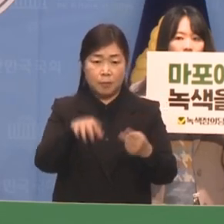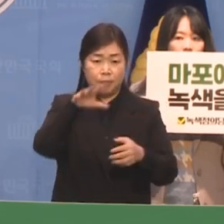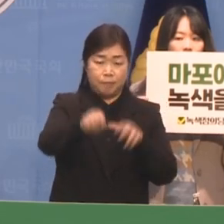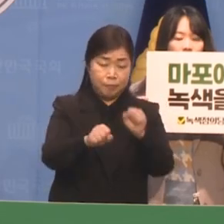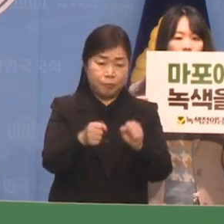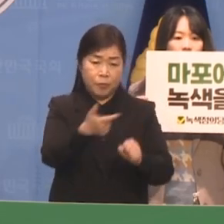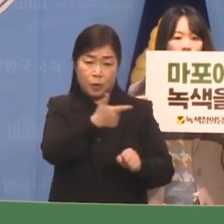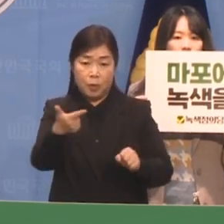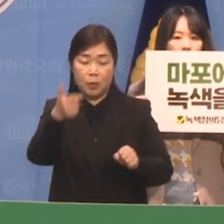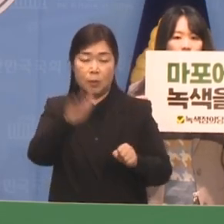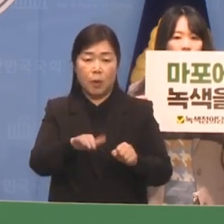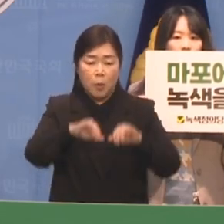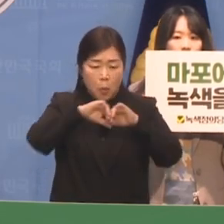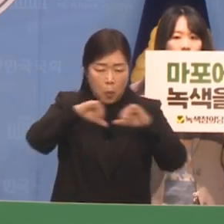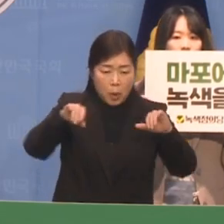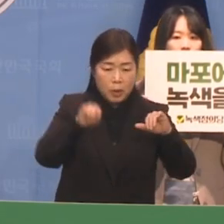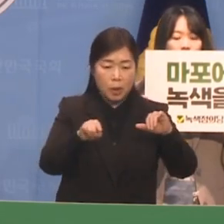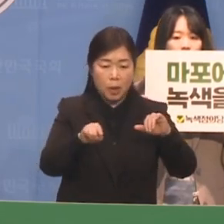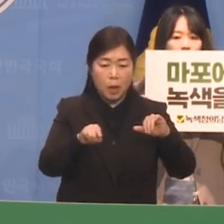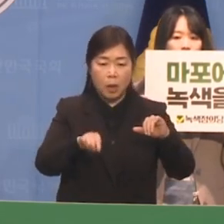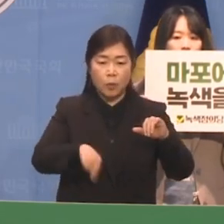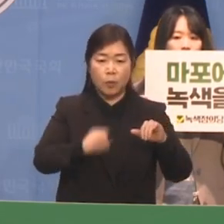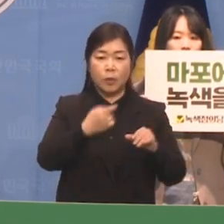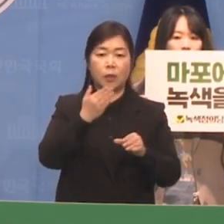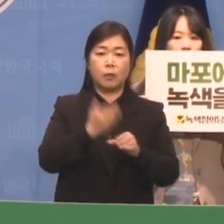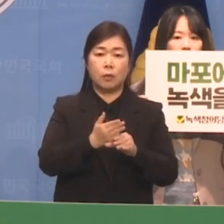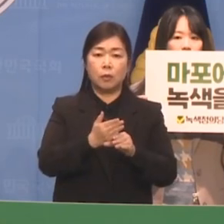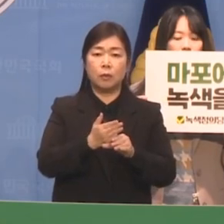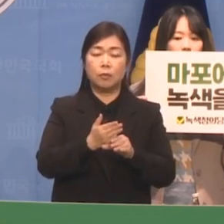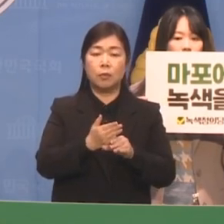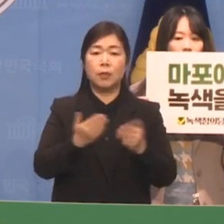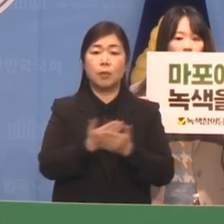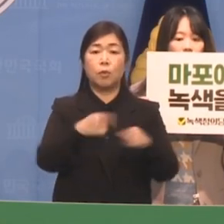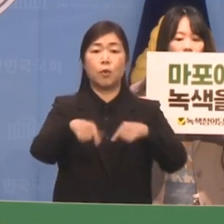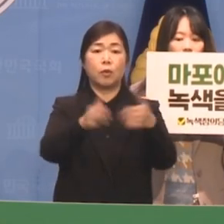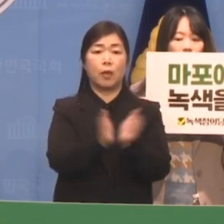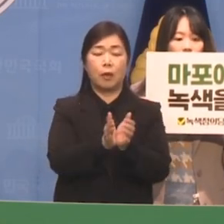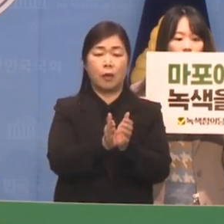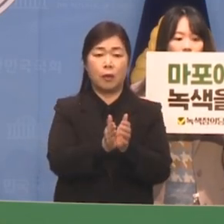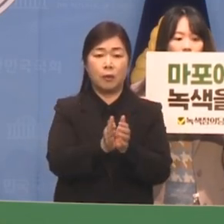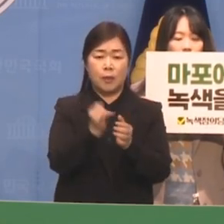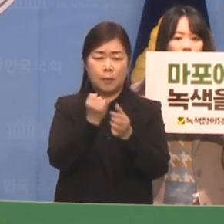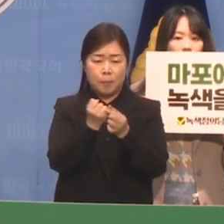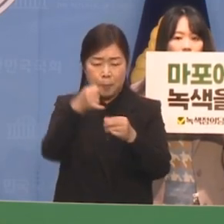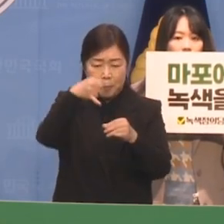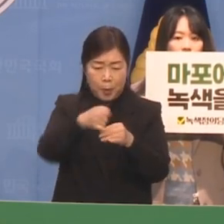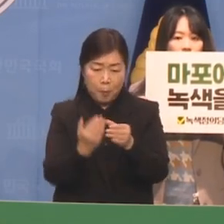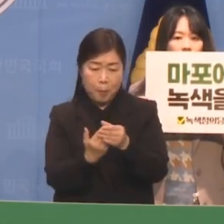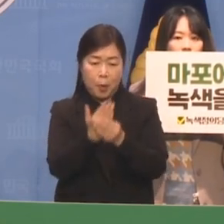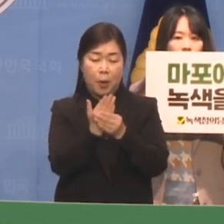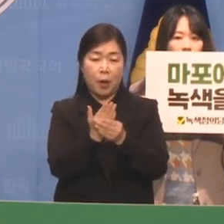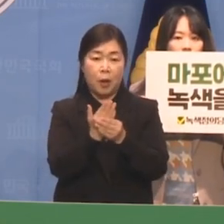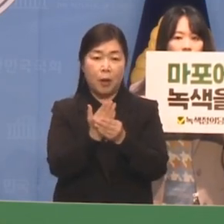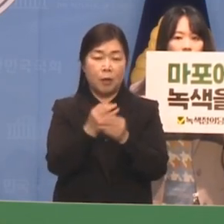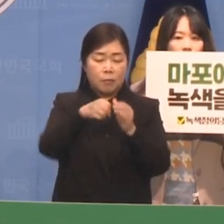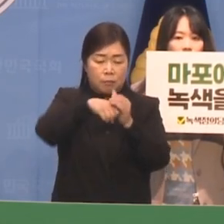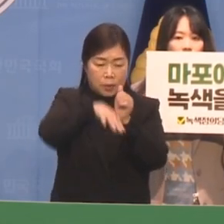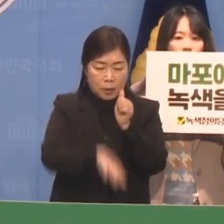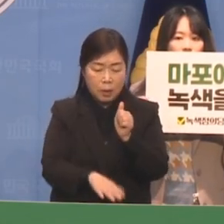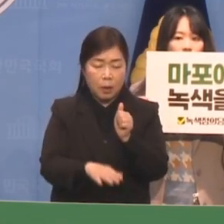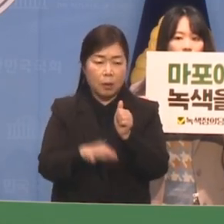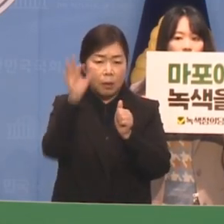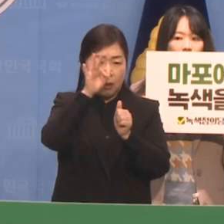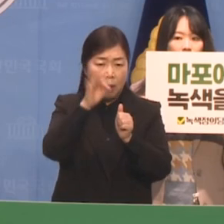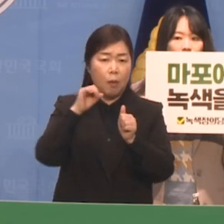독자적 진보 정당이라는 숲을 이루는 꿈을 꾸면서도 작은 실뿌리 하나를 내릴 땅을 찾기가 어려워 몇